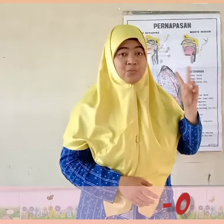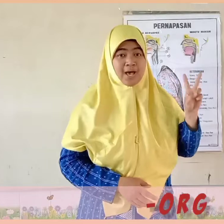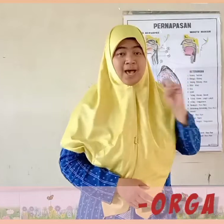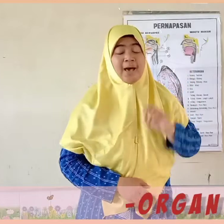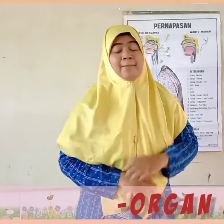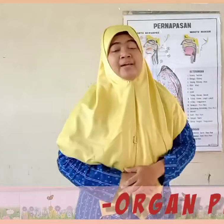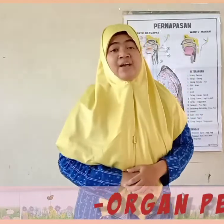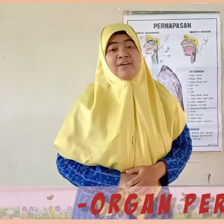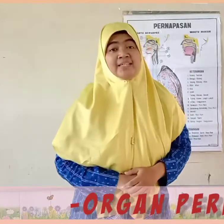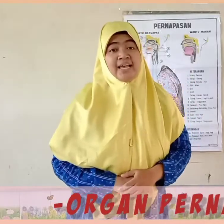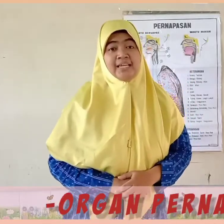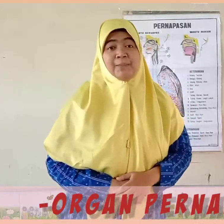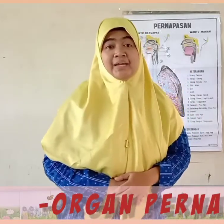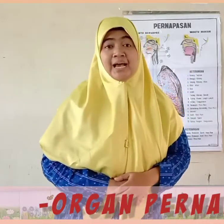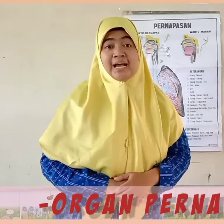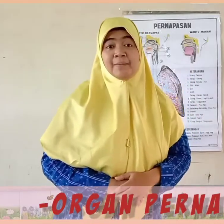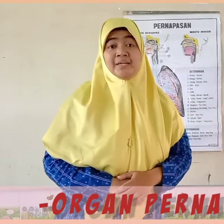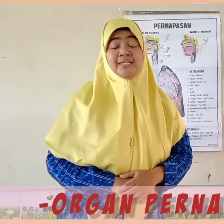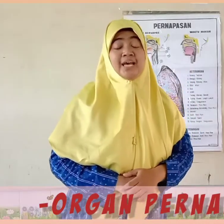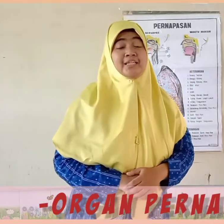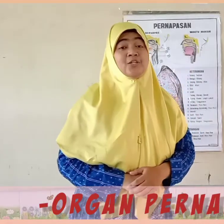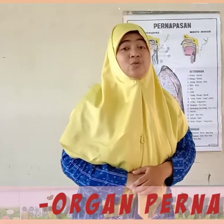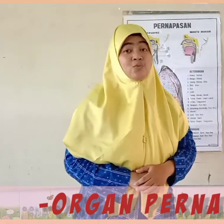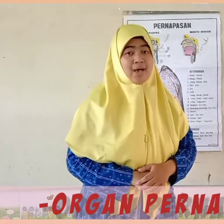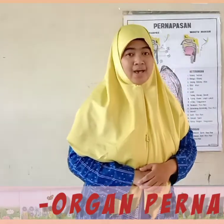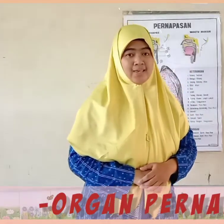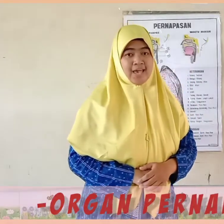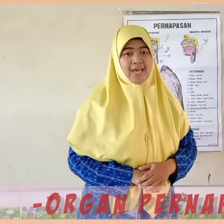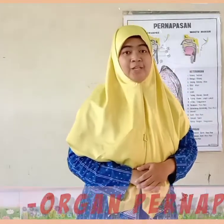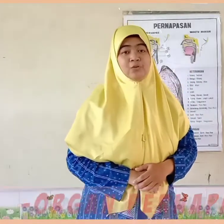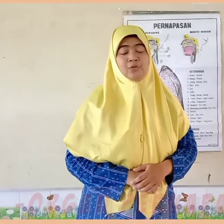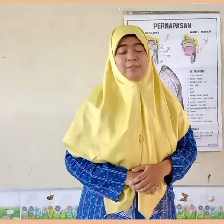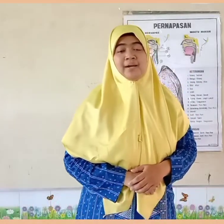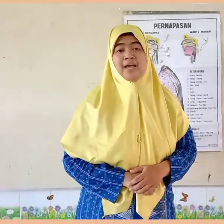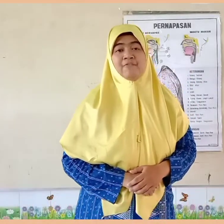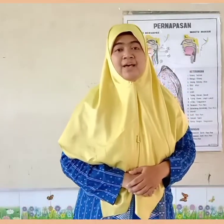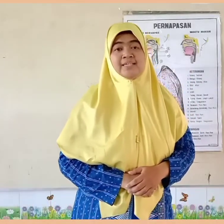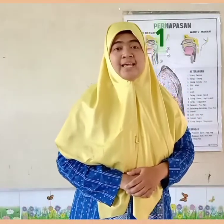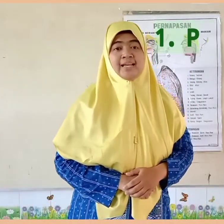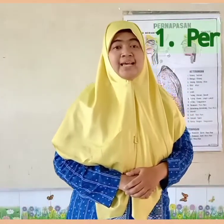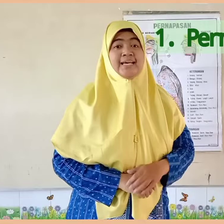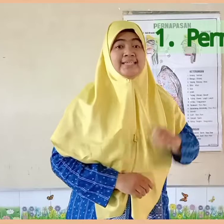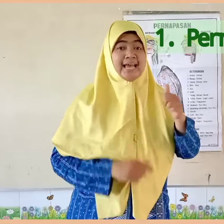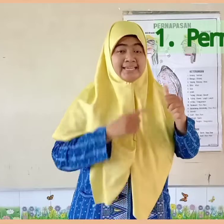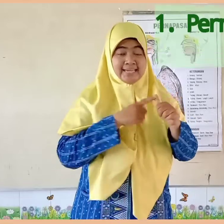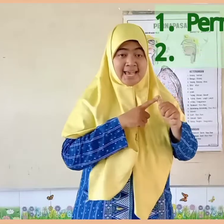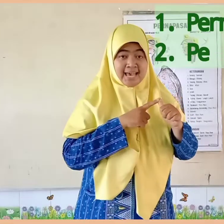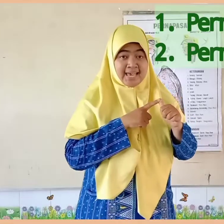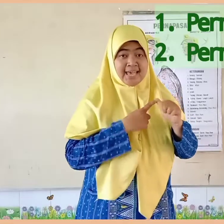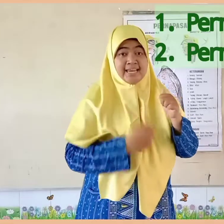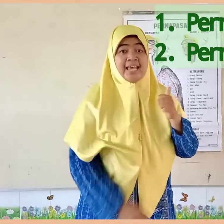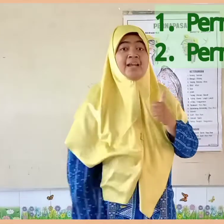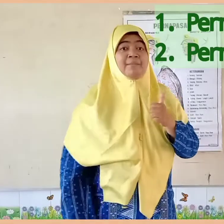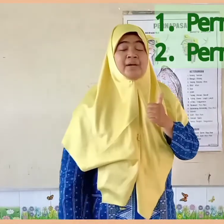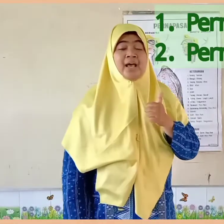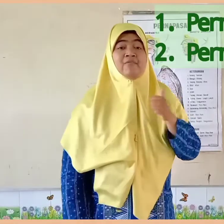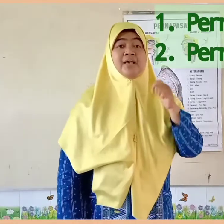kedua, pernafasan dibedakan menjadi 2, yaitu pernafasan dada dan